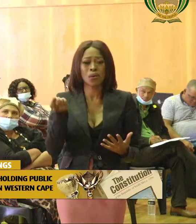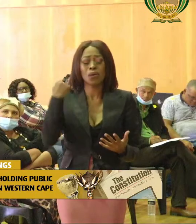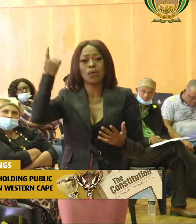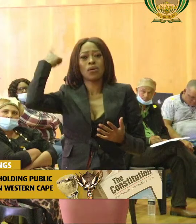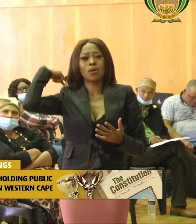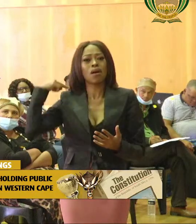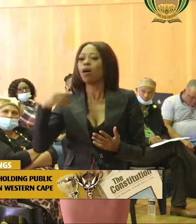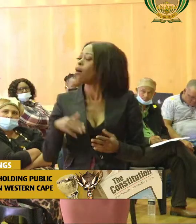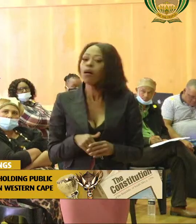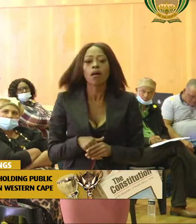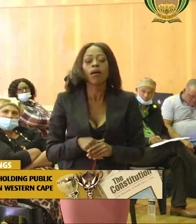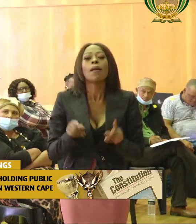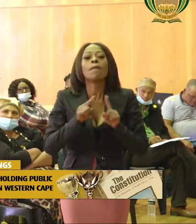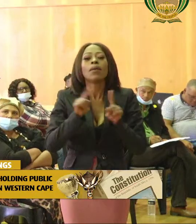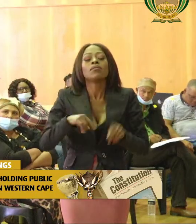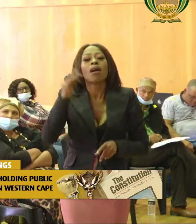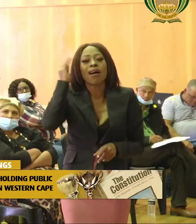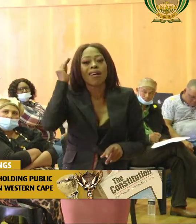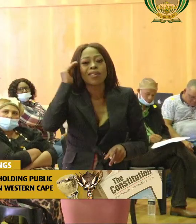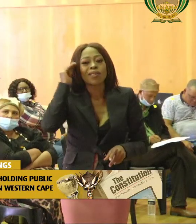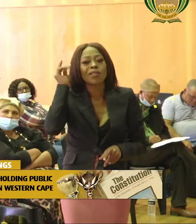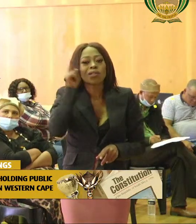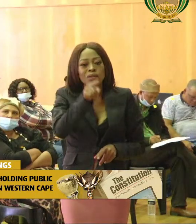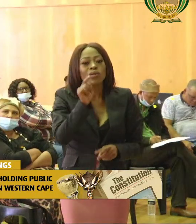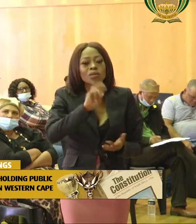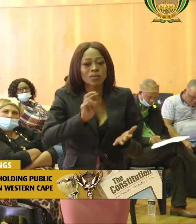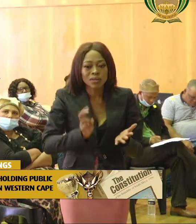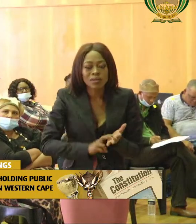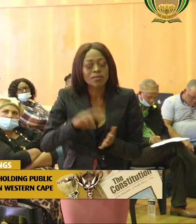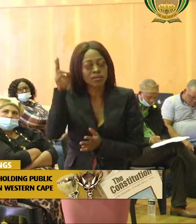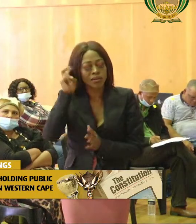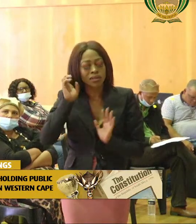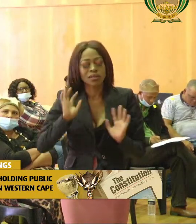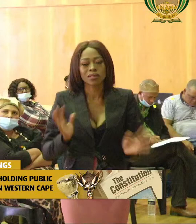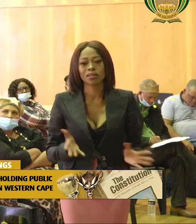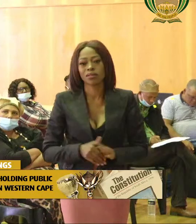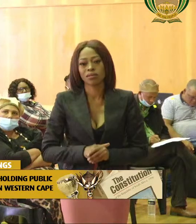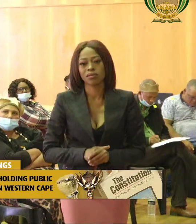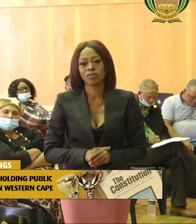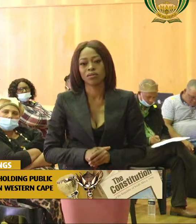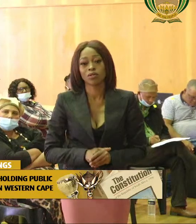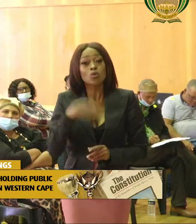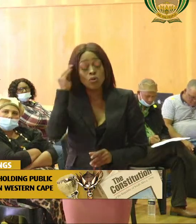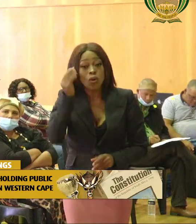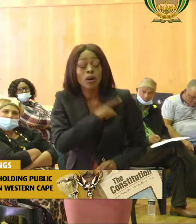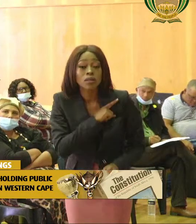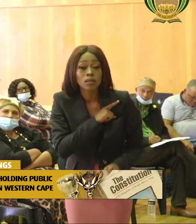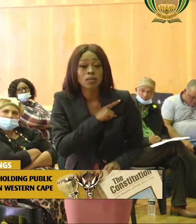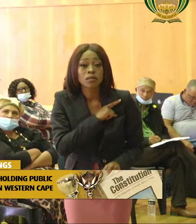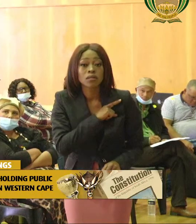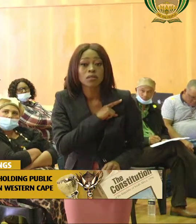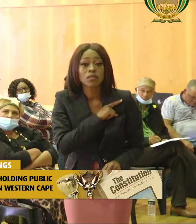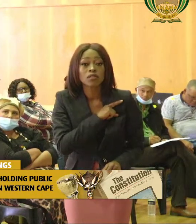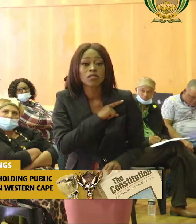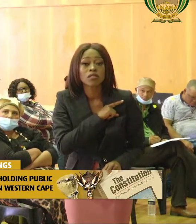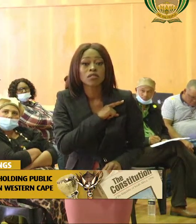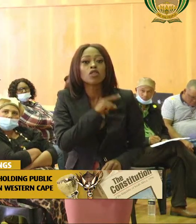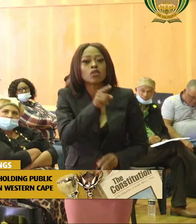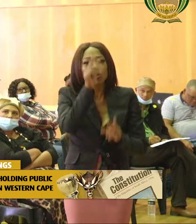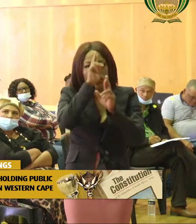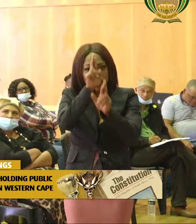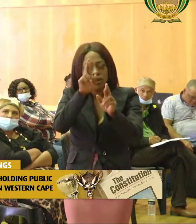want ek wil hê die hof moet julle in die hande kry. Weet jy hoekom? Julle disrespek